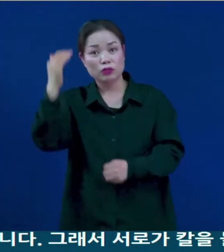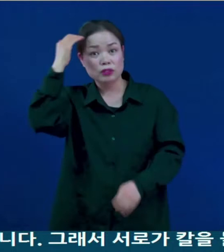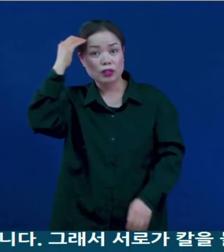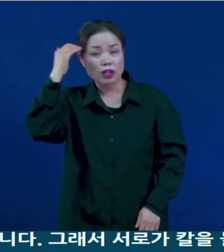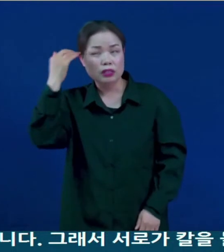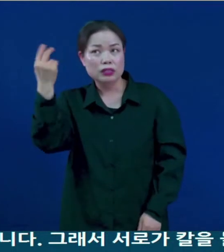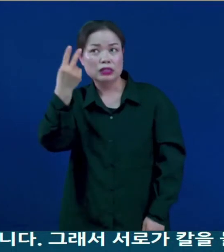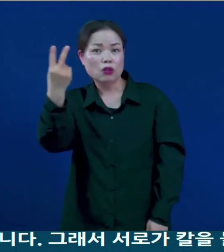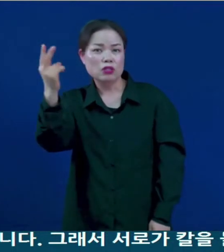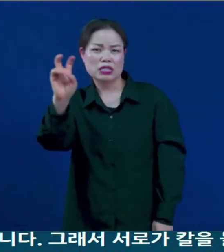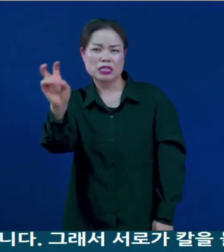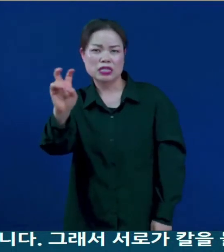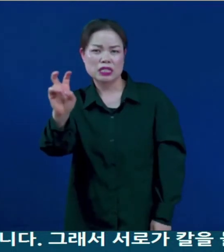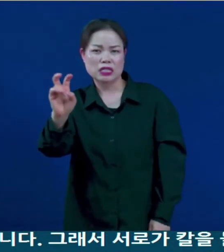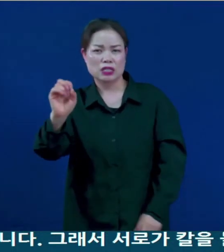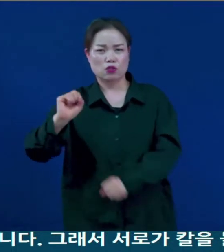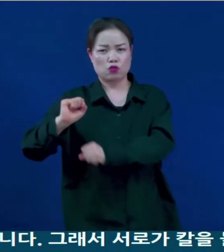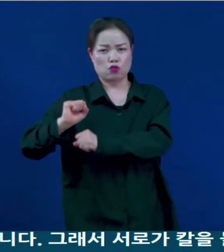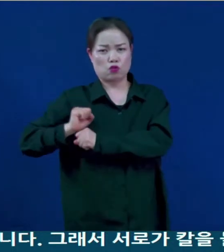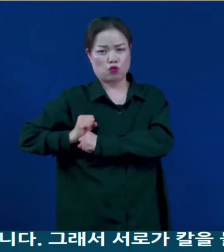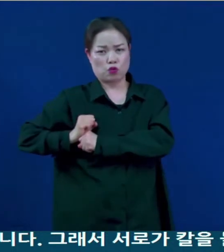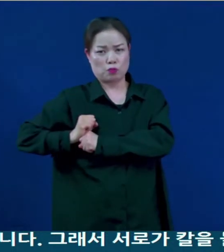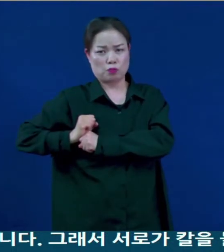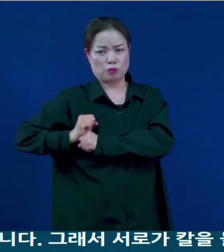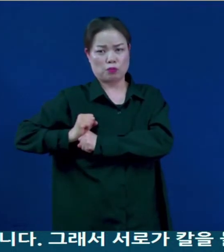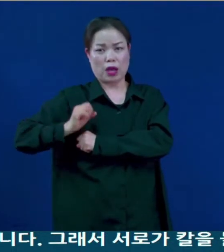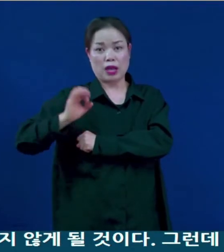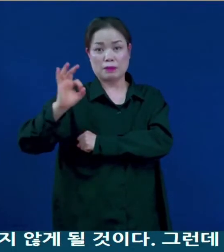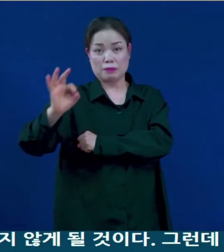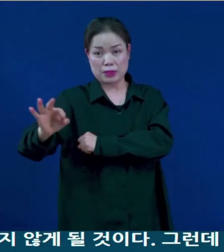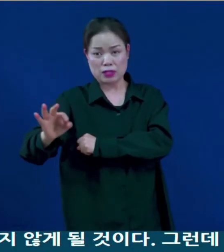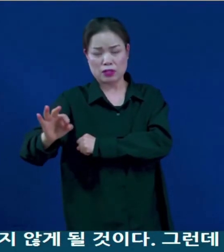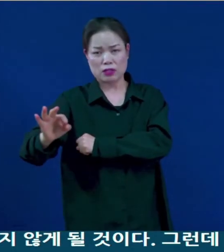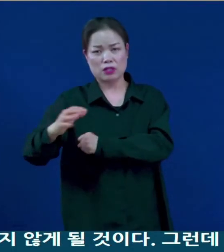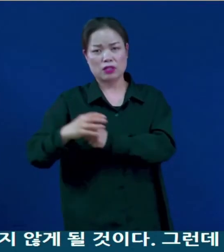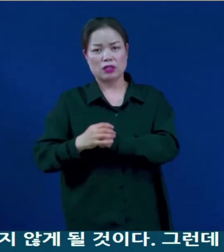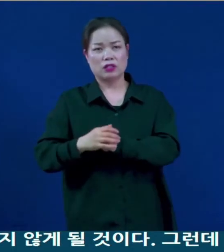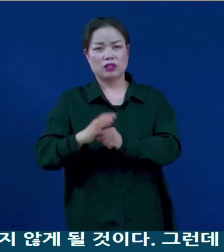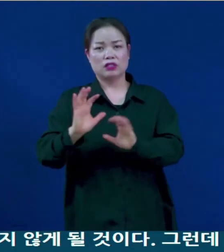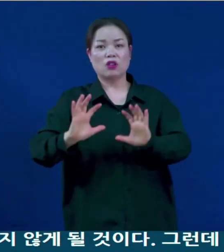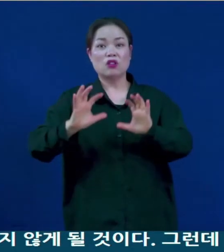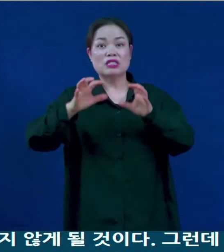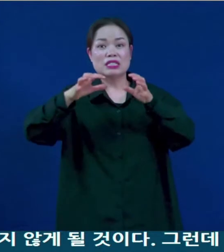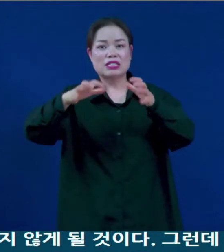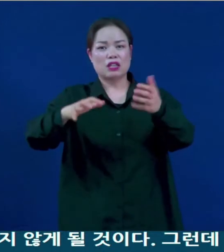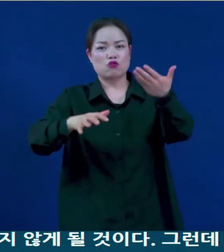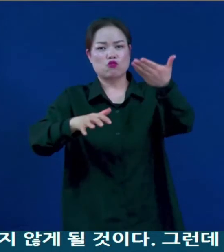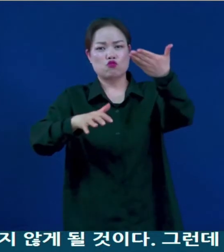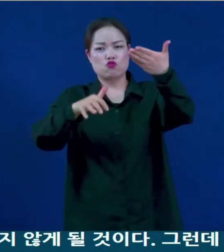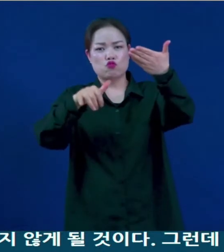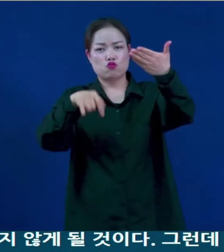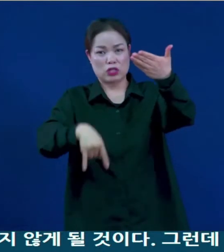우리나라는 2020년 국방비 지출 규모로만 전 세계 9위입니다.